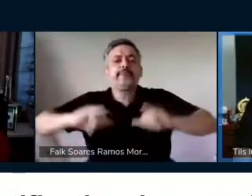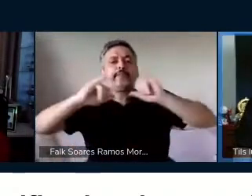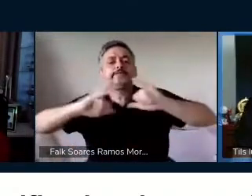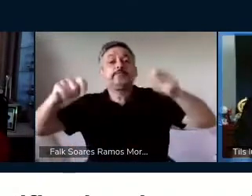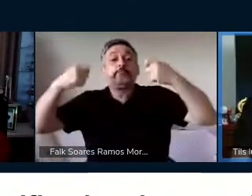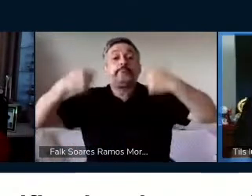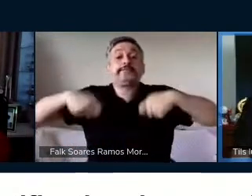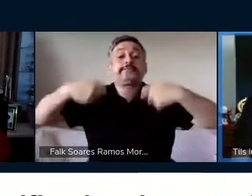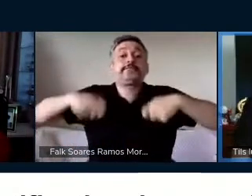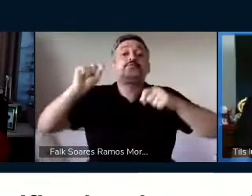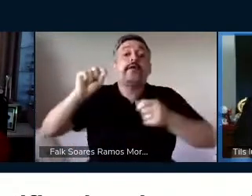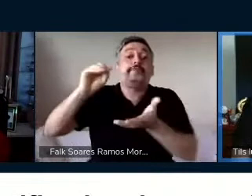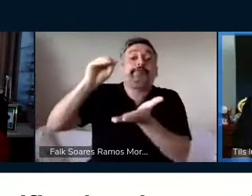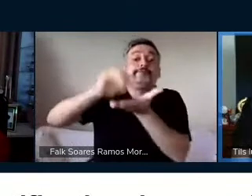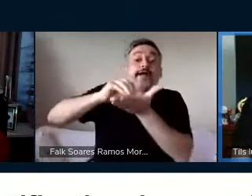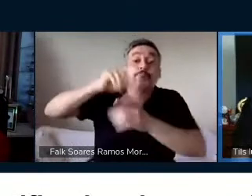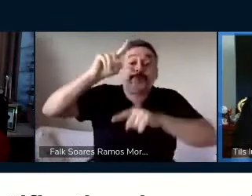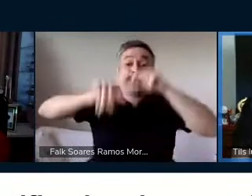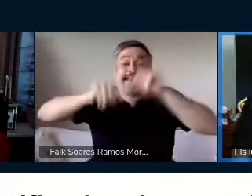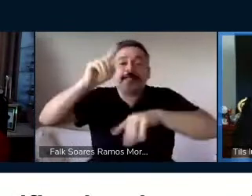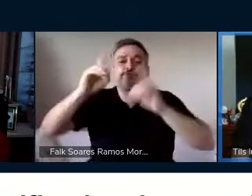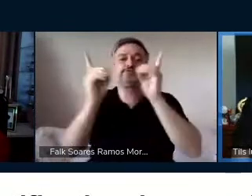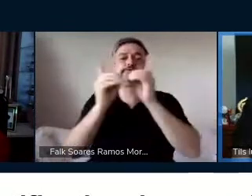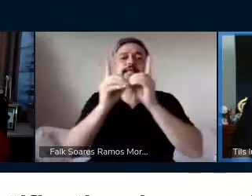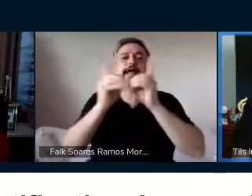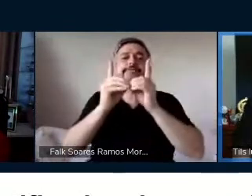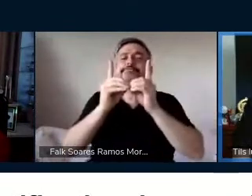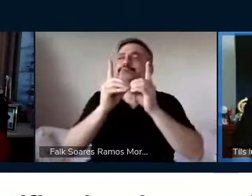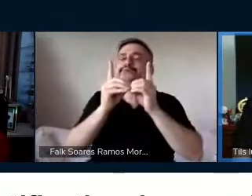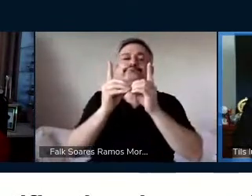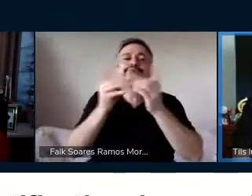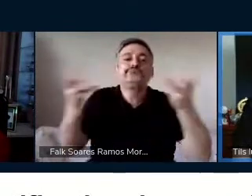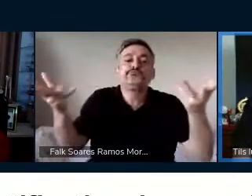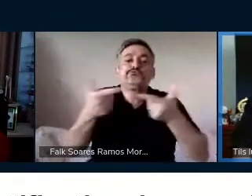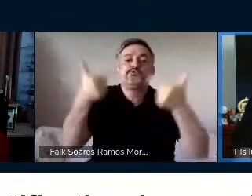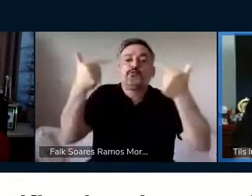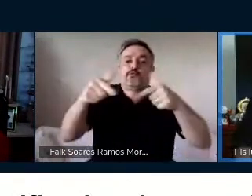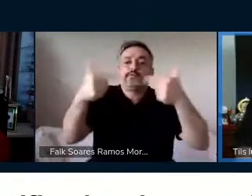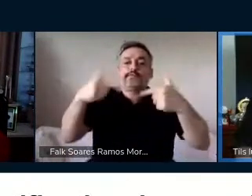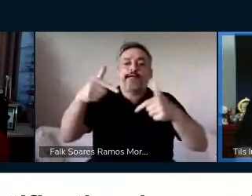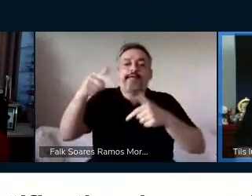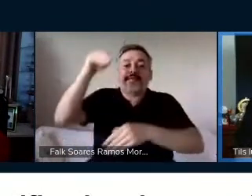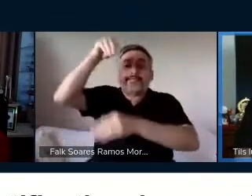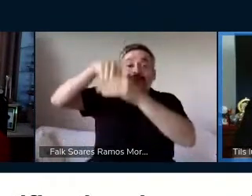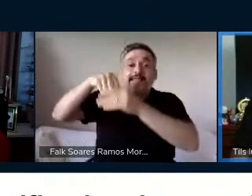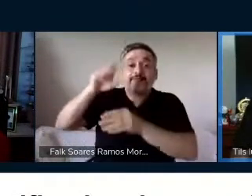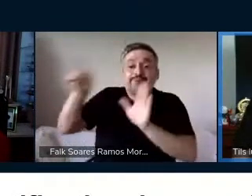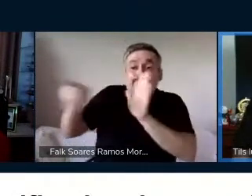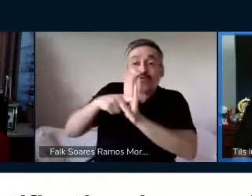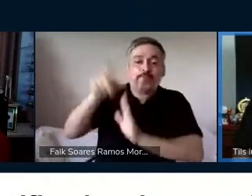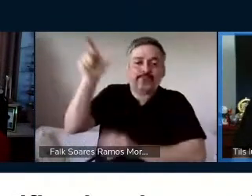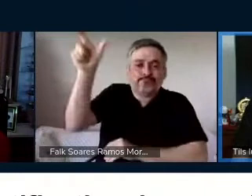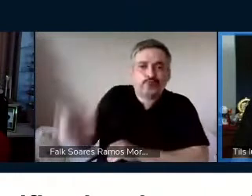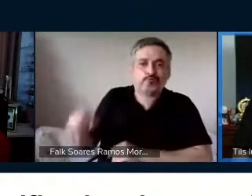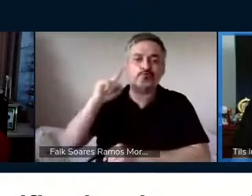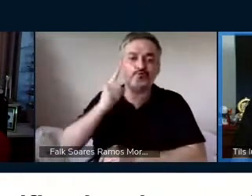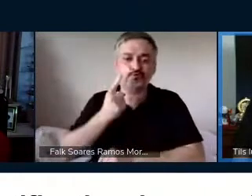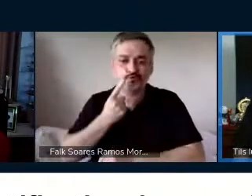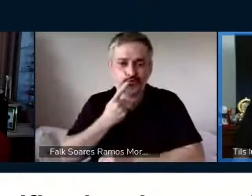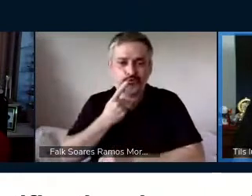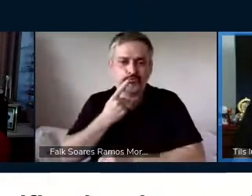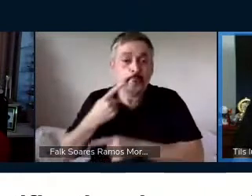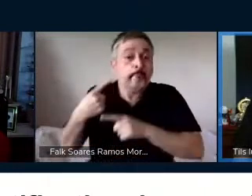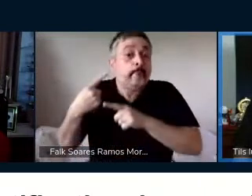Isso significa que as informações necessárias não chegam com qualidade aos discentes surdos, porque